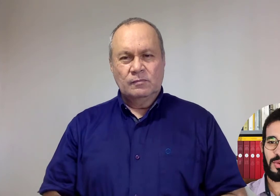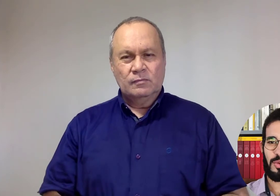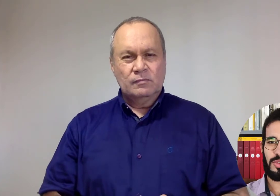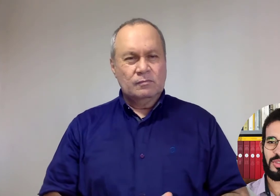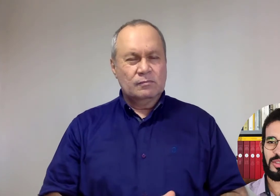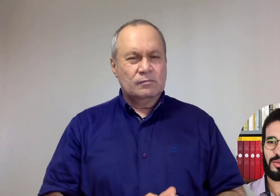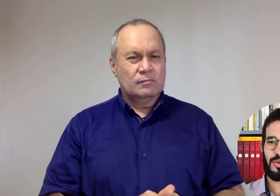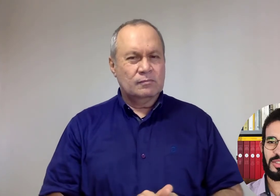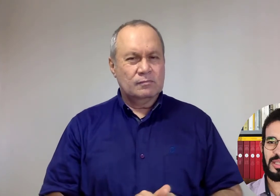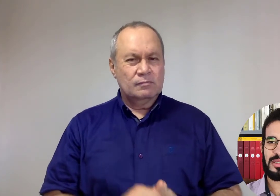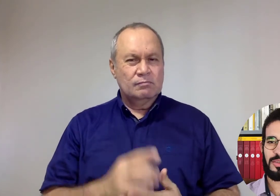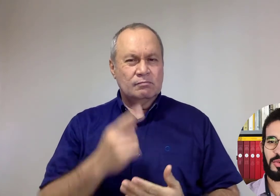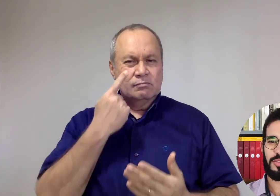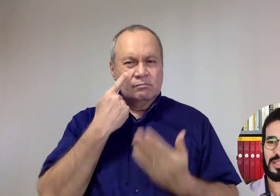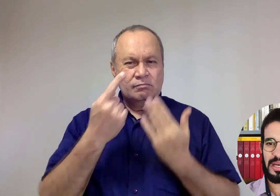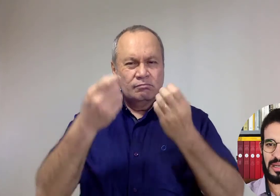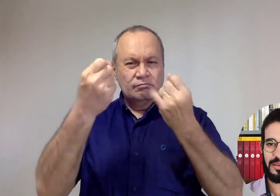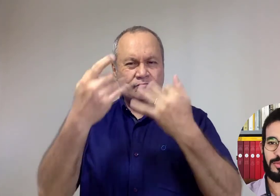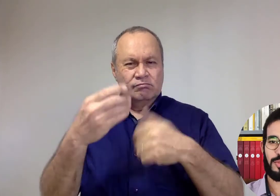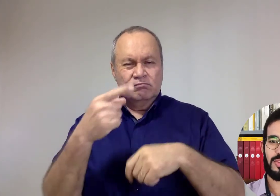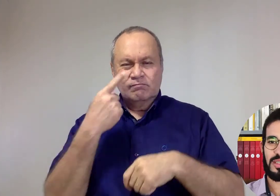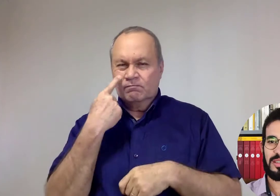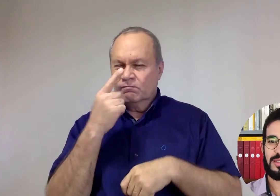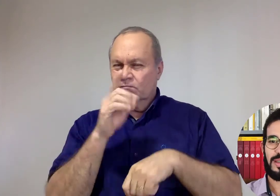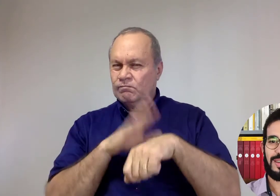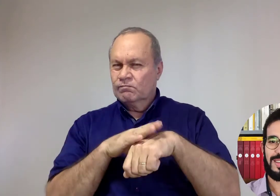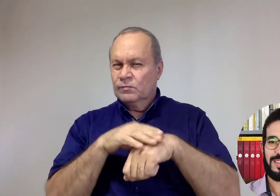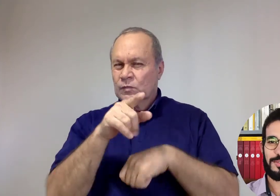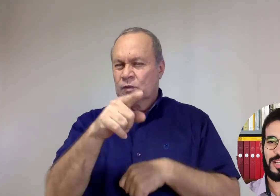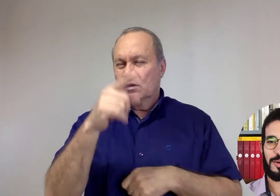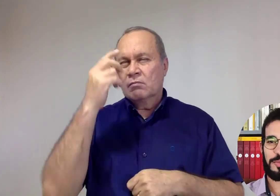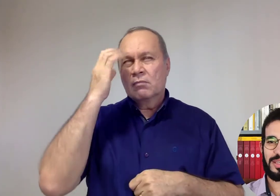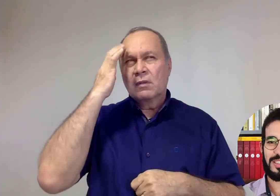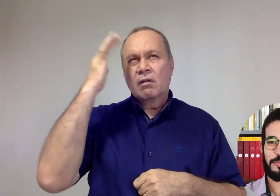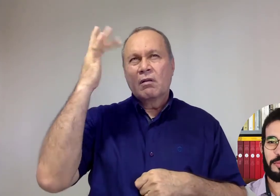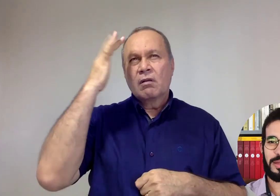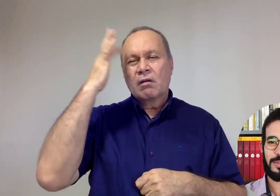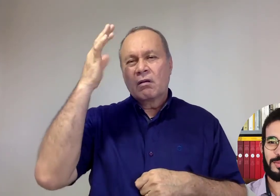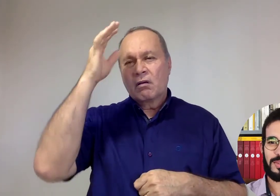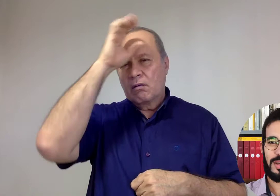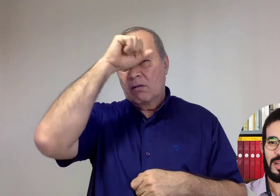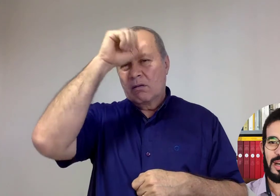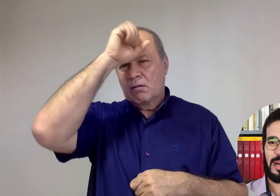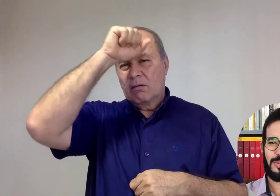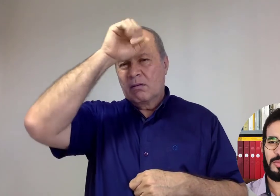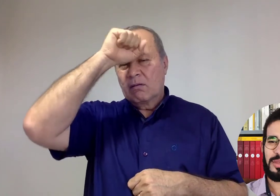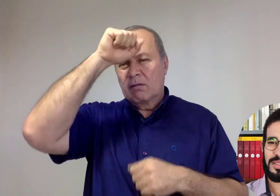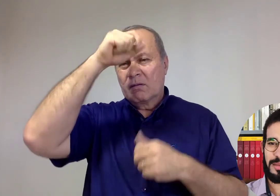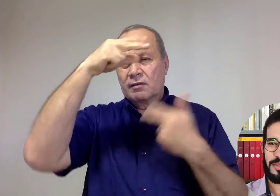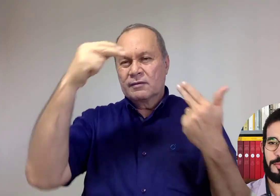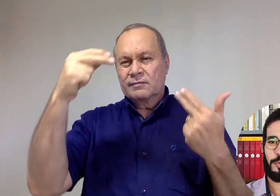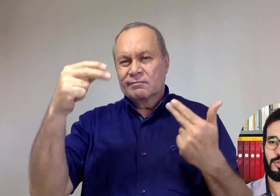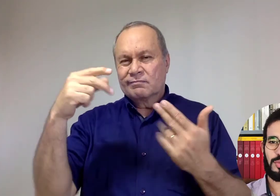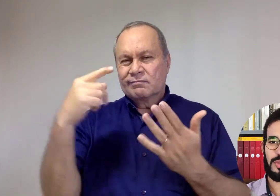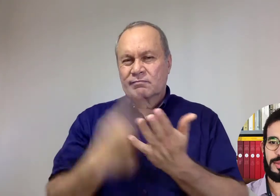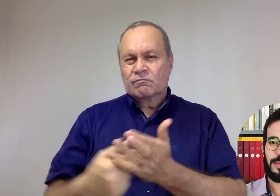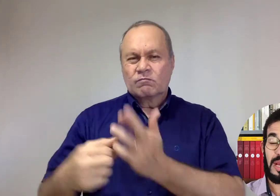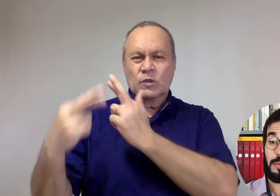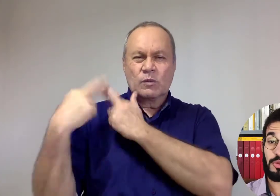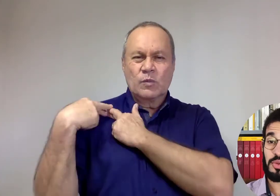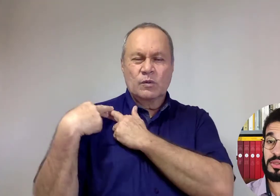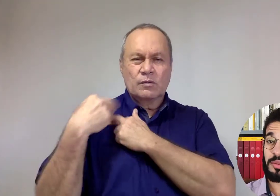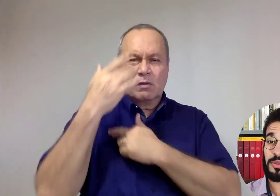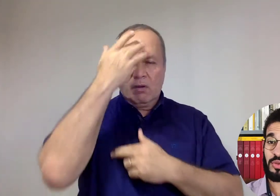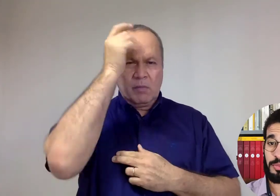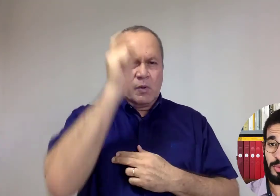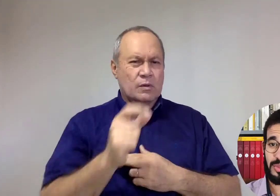Por isso, hoje eu gostaria de convidar você que nos acompanha nesse momento a assumir essa mesma postura.